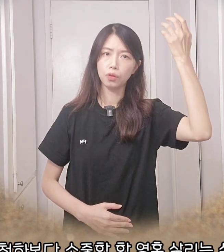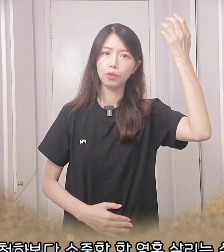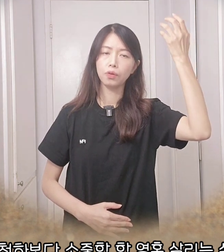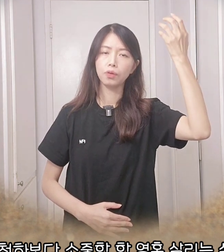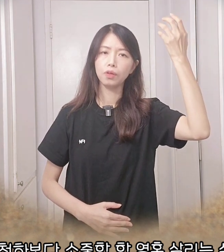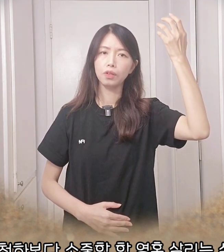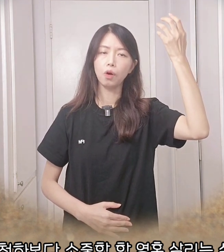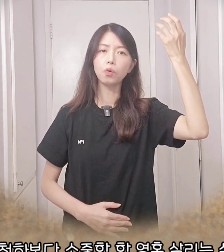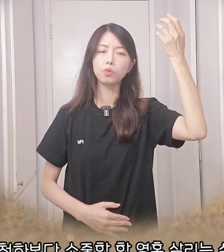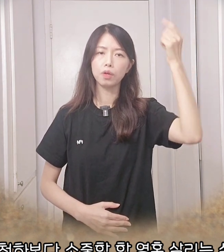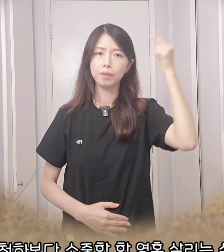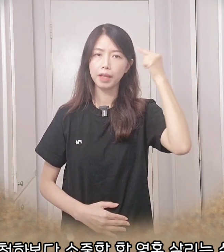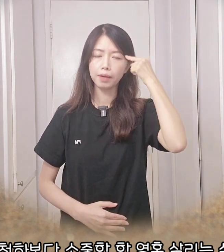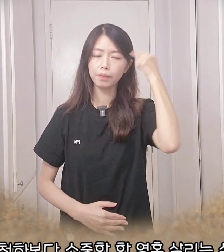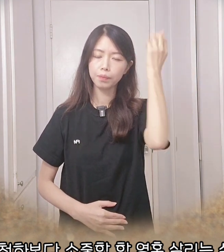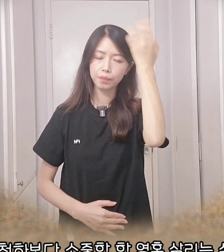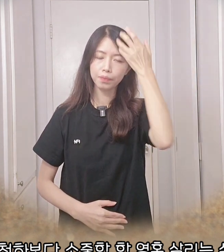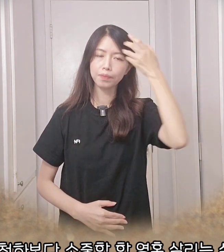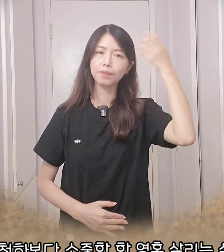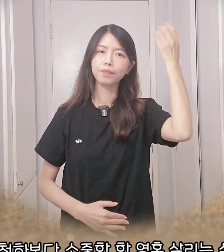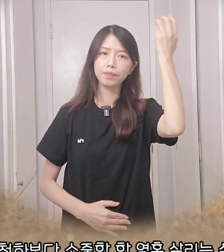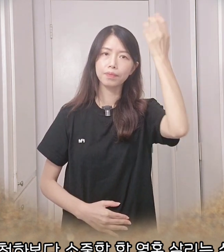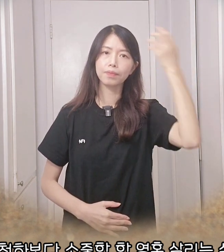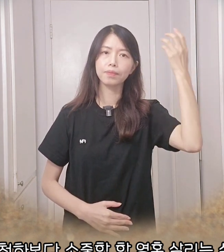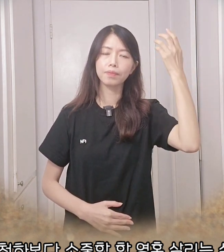둘. 영혼 수어입니다.